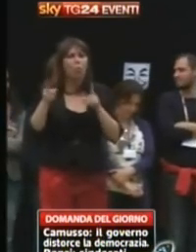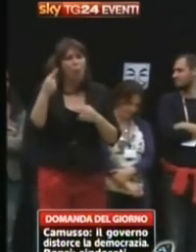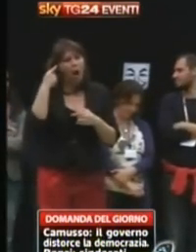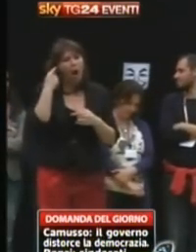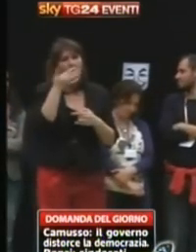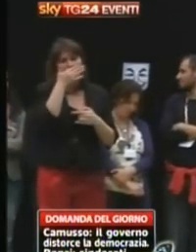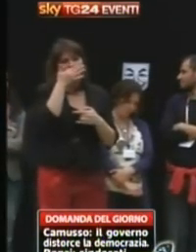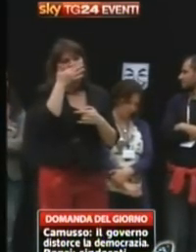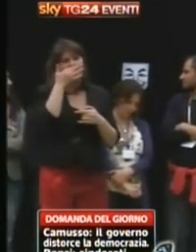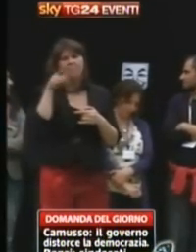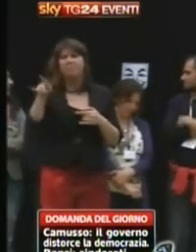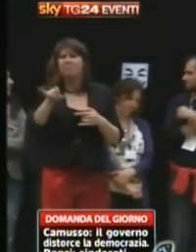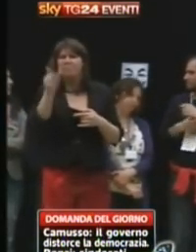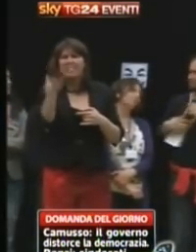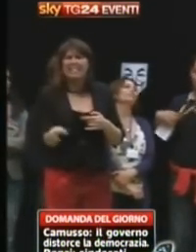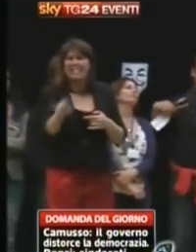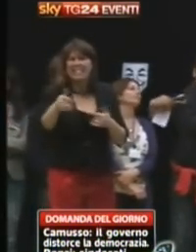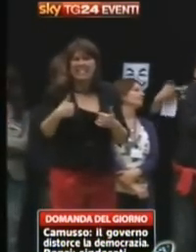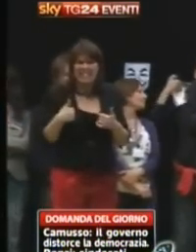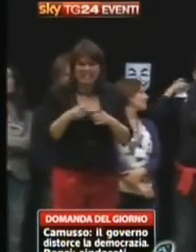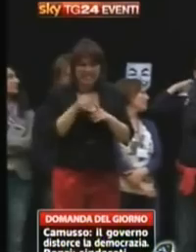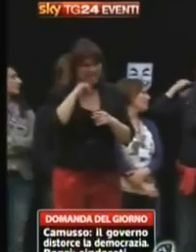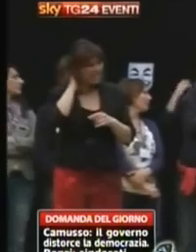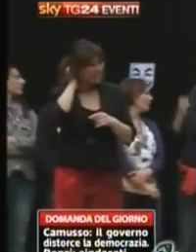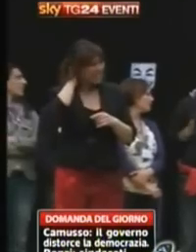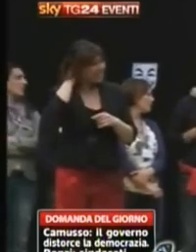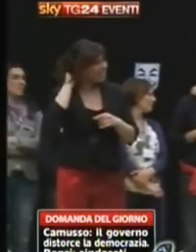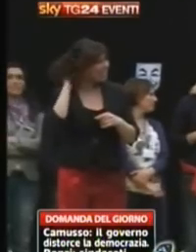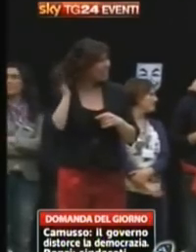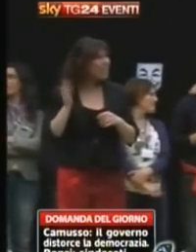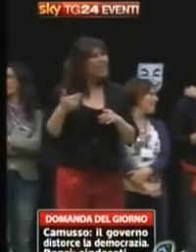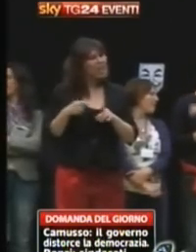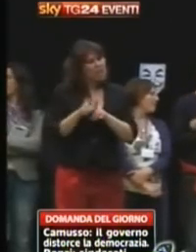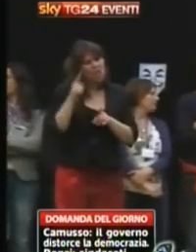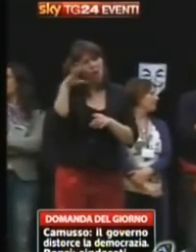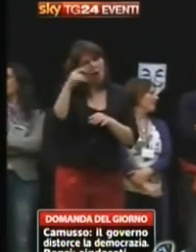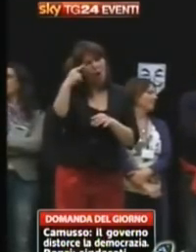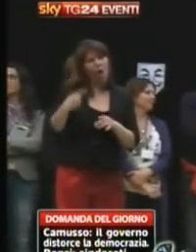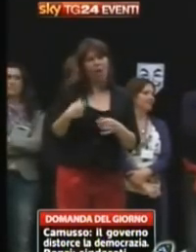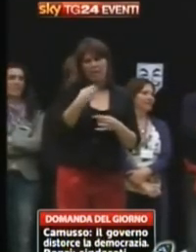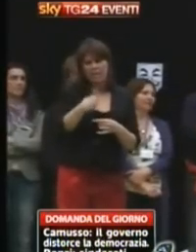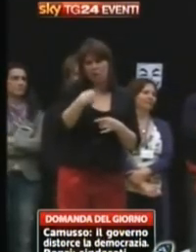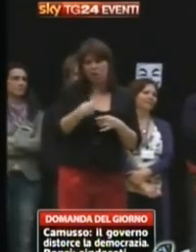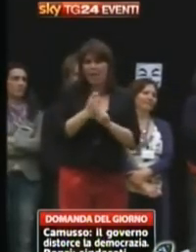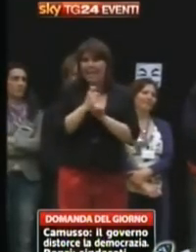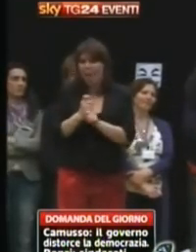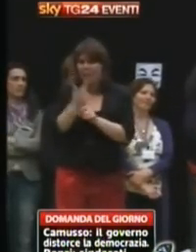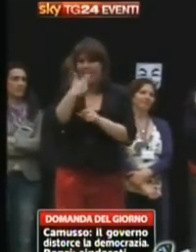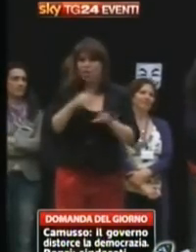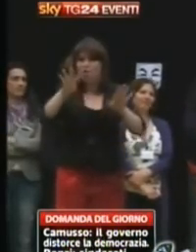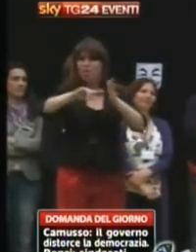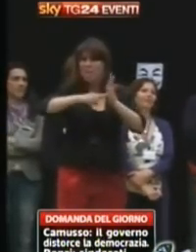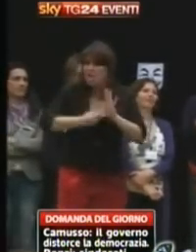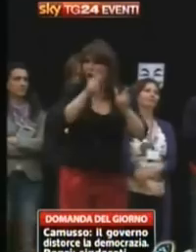quel momento lì, chi è questo qua? Io in fondo, non per megalomania, ma in fondo, io lì rappresentavo